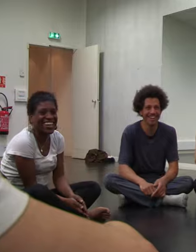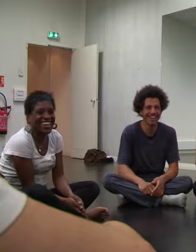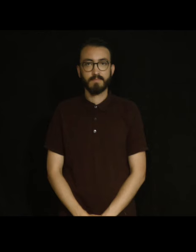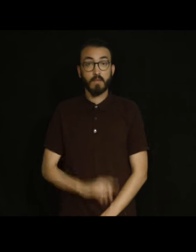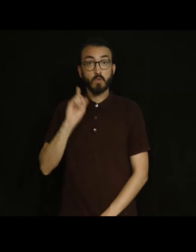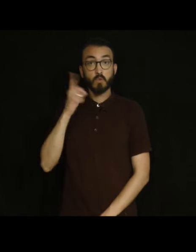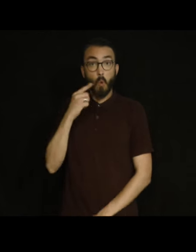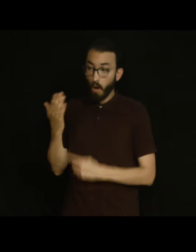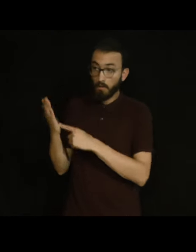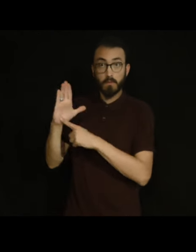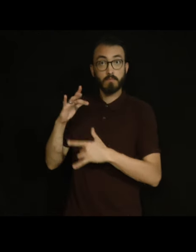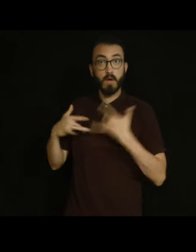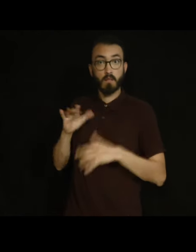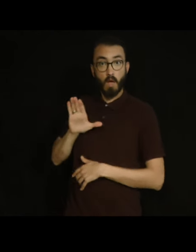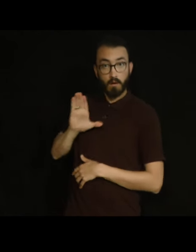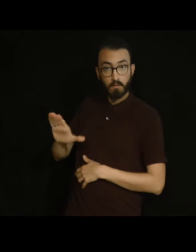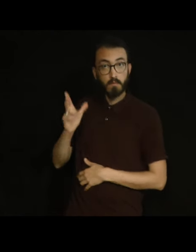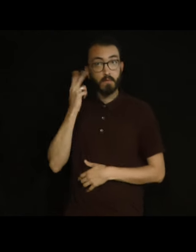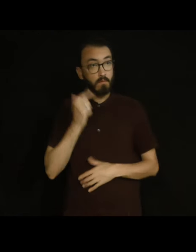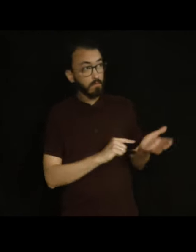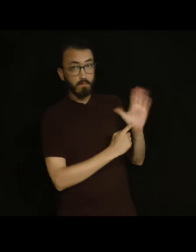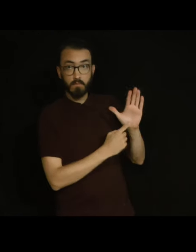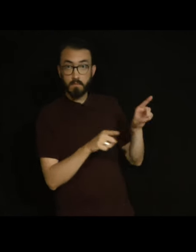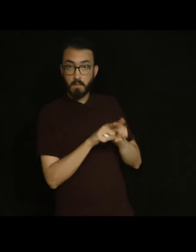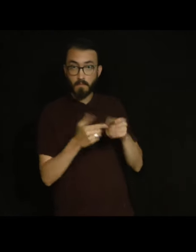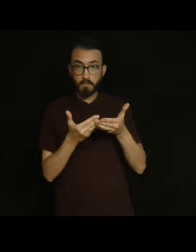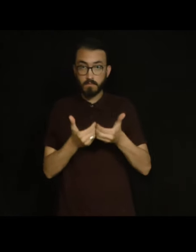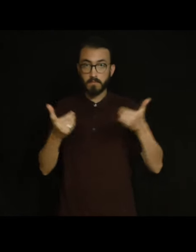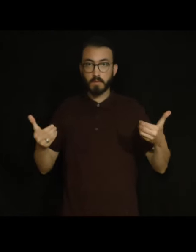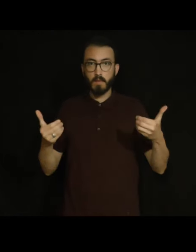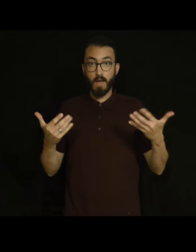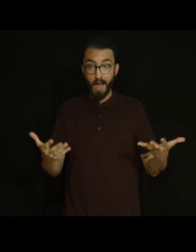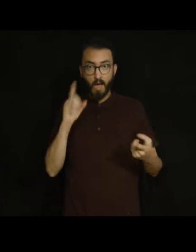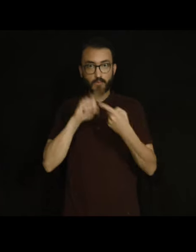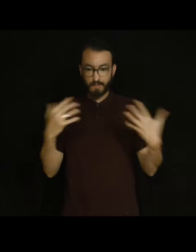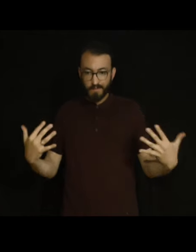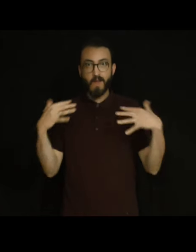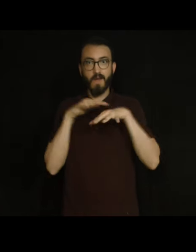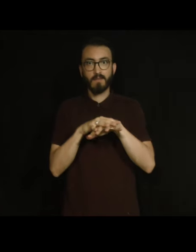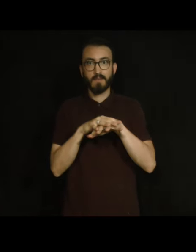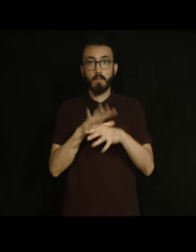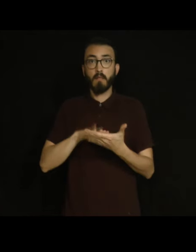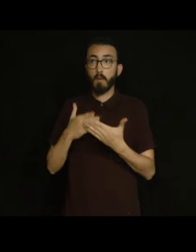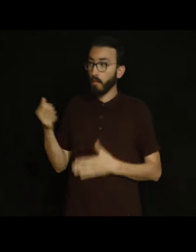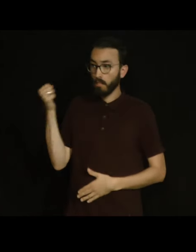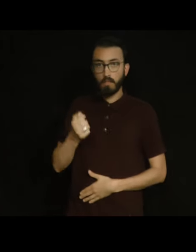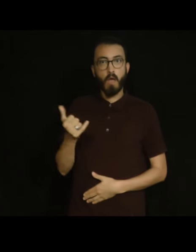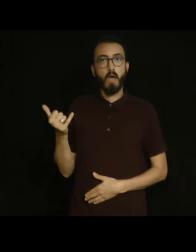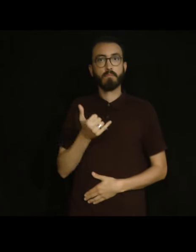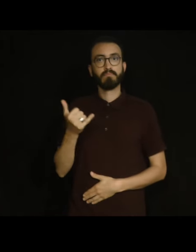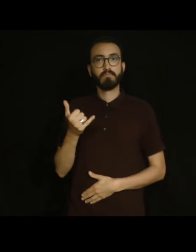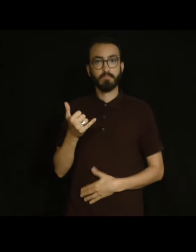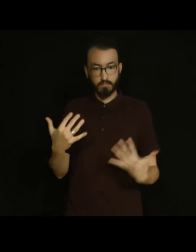Les sourds font des spectacles ensemble, créent des choses, etc. Mais les entendants